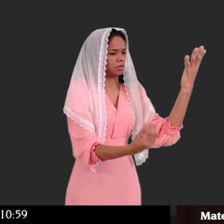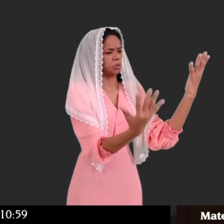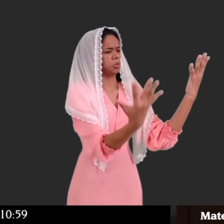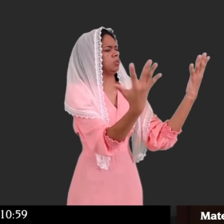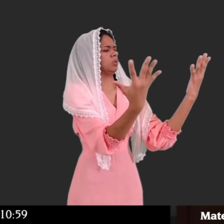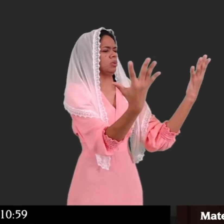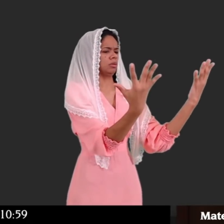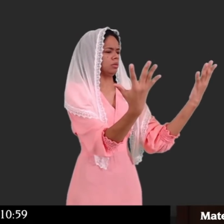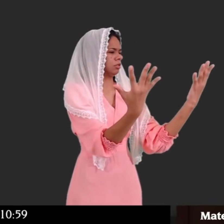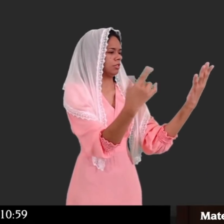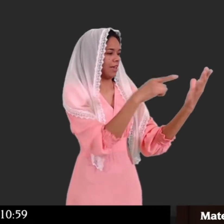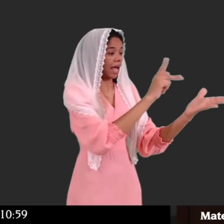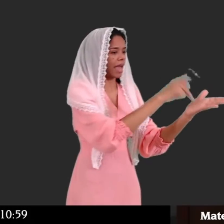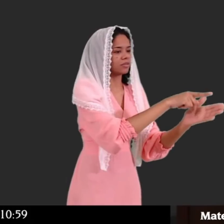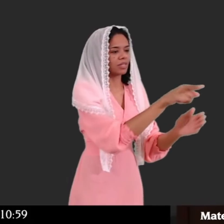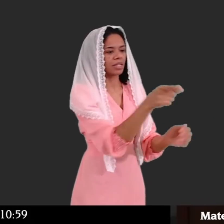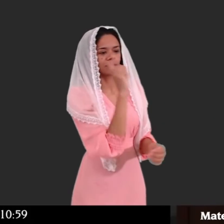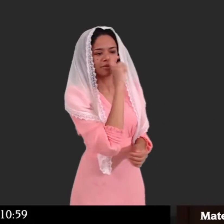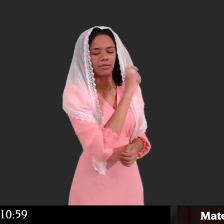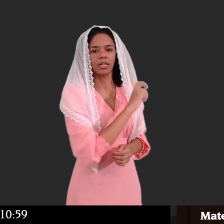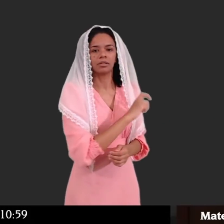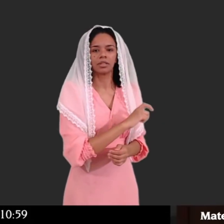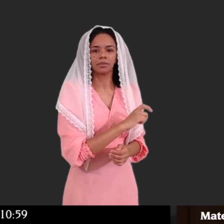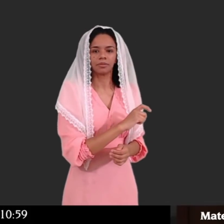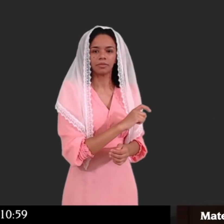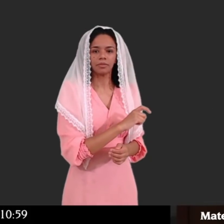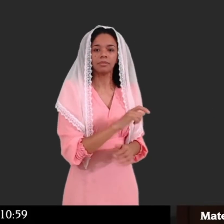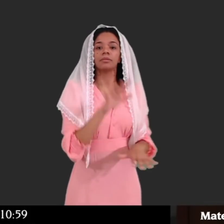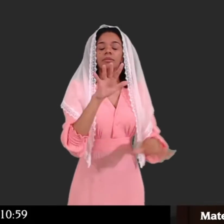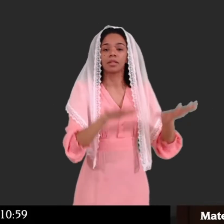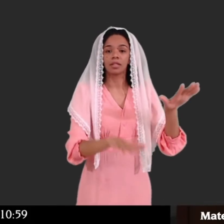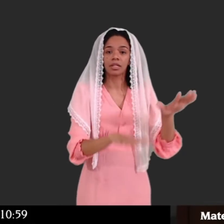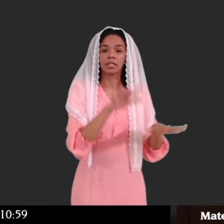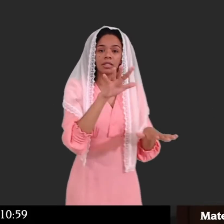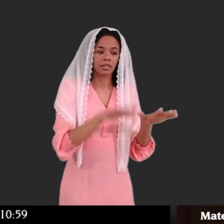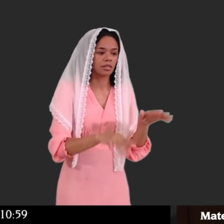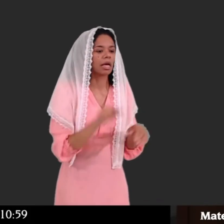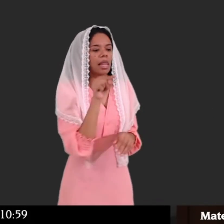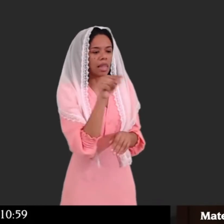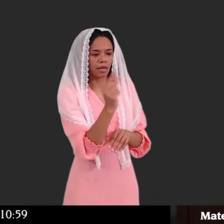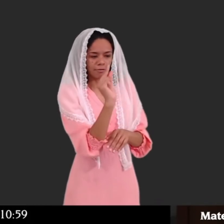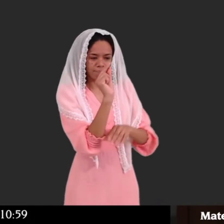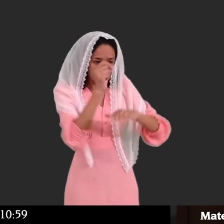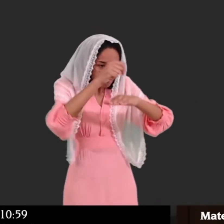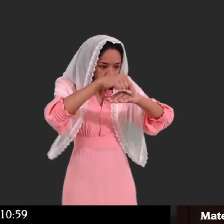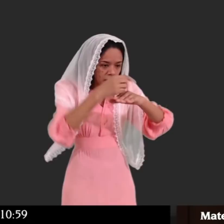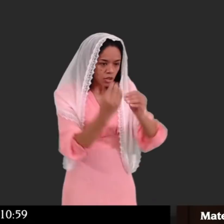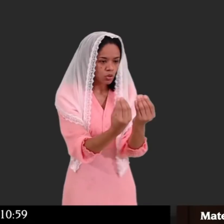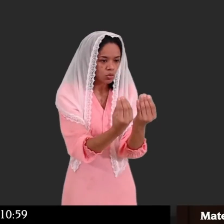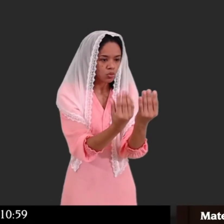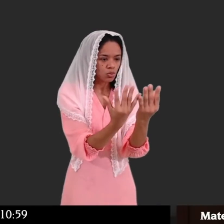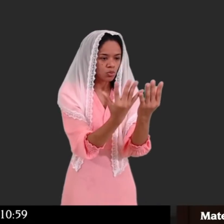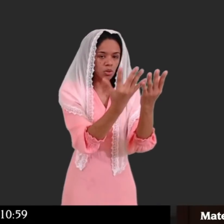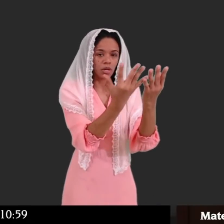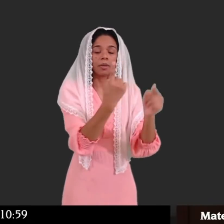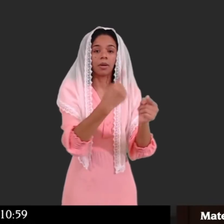percebeu que tinha uma coisa que dava mais certo. Ao invés de arrancar trigo, é plantar joio, porque um joio contamina